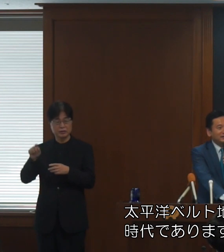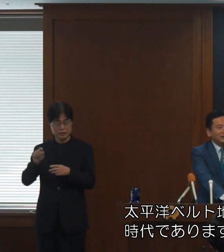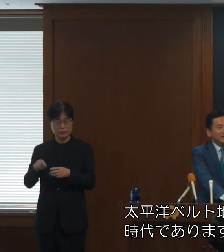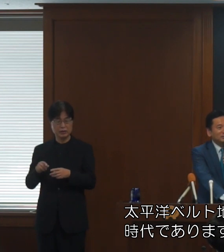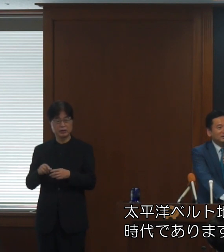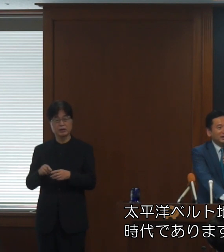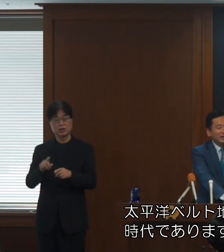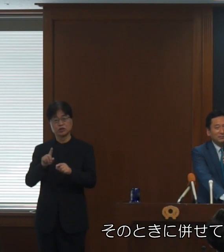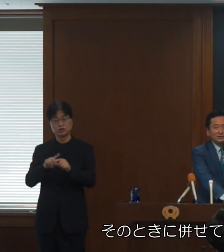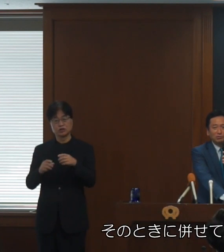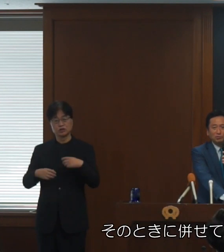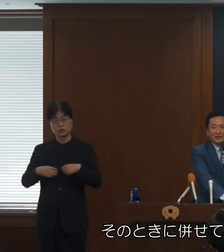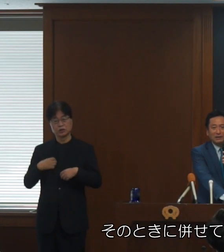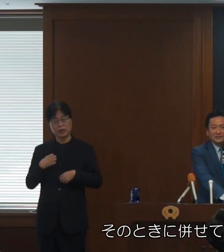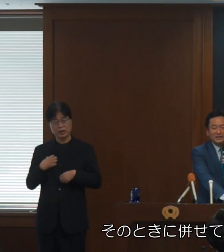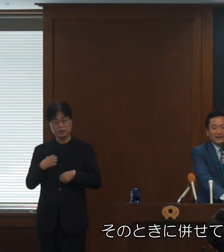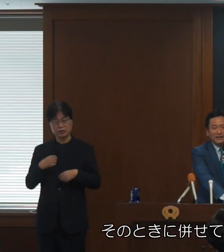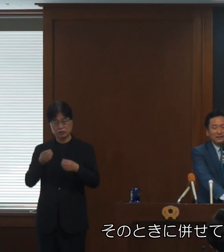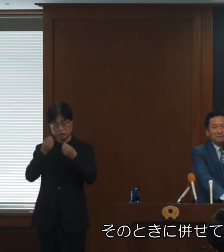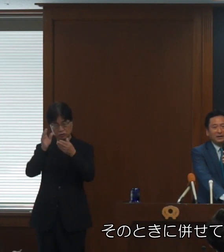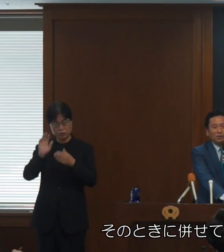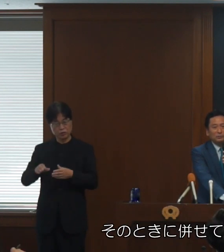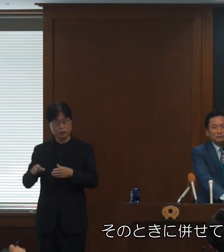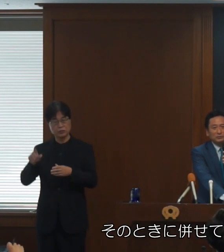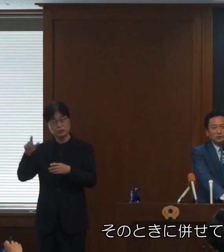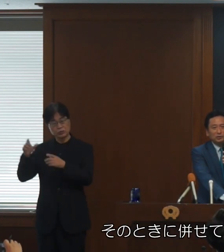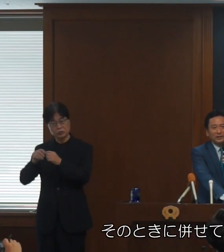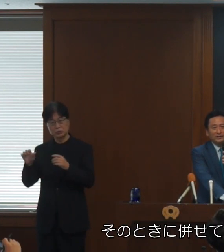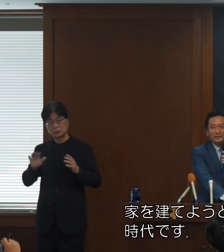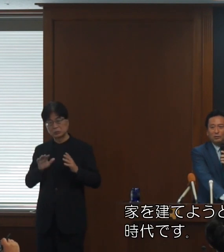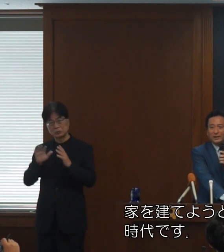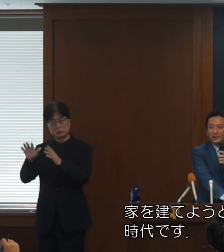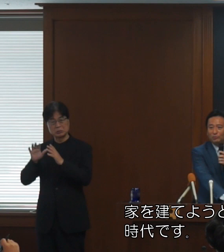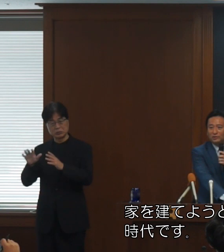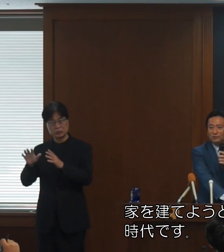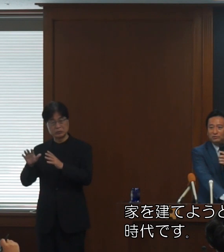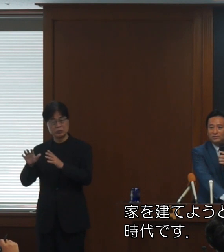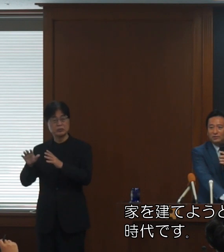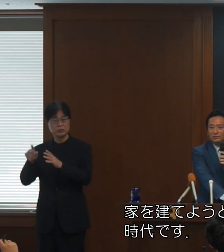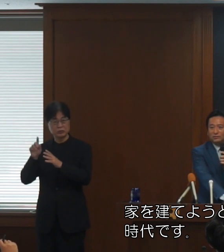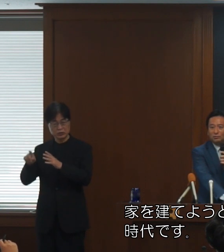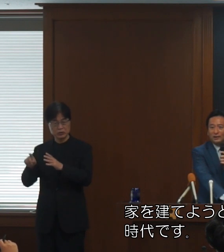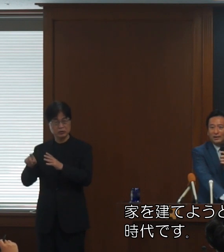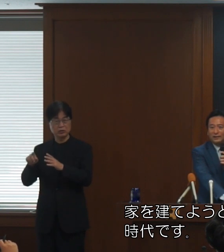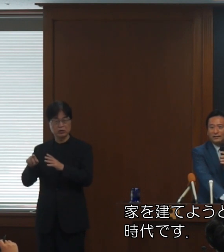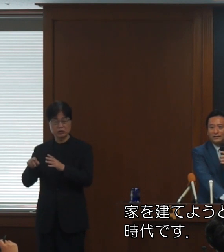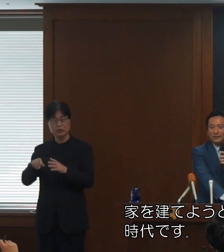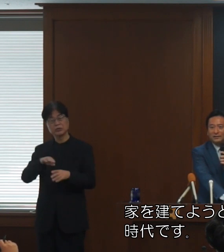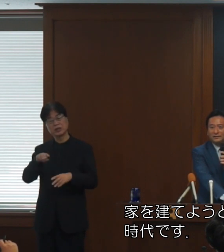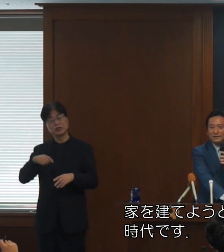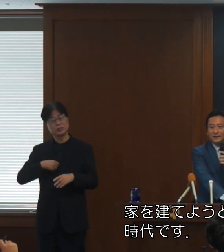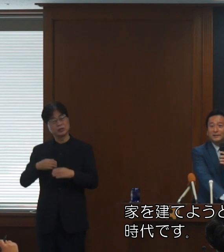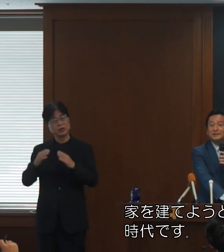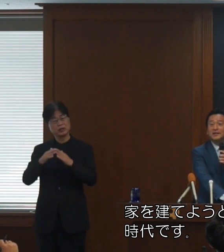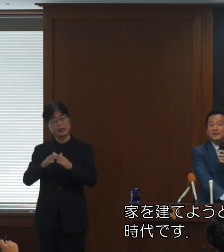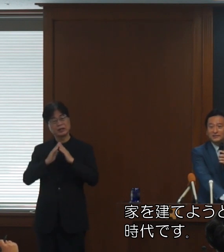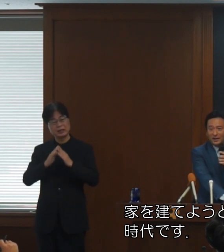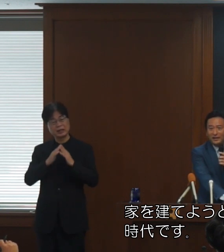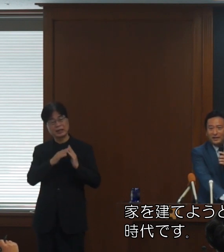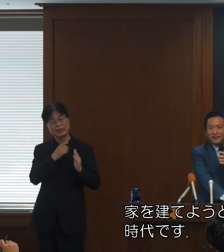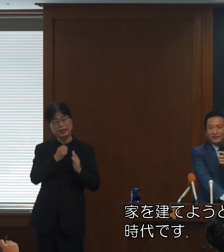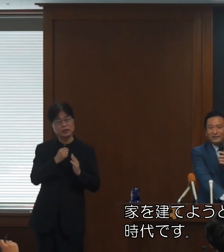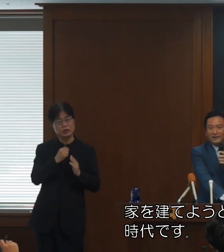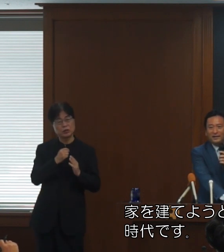に多くの人が言った時代でありますがその時に合わせてマイホームブームというか家を建てようっていうなかなか